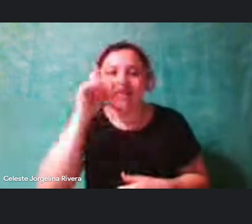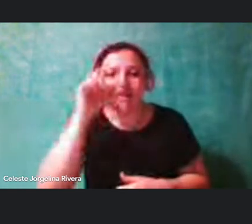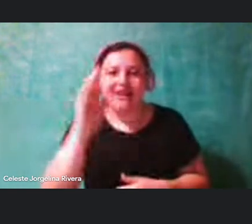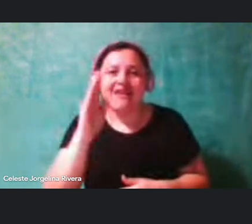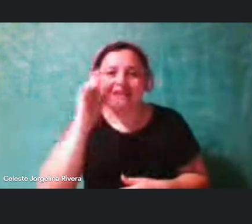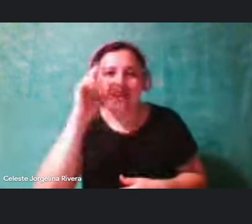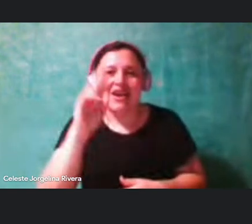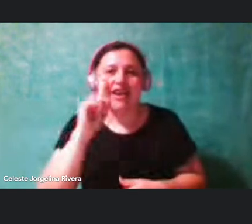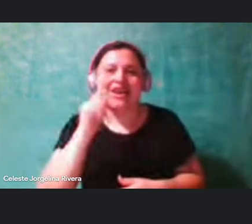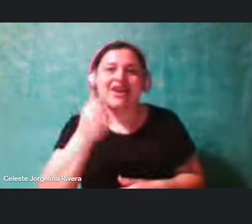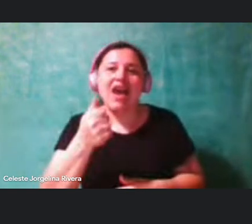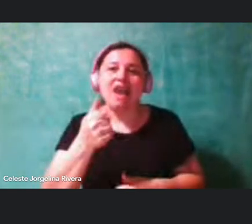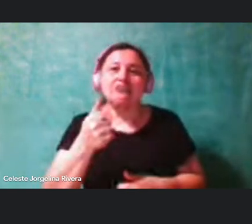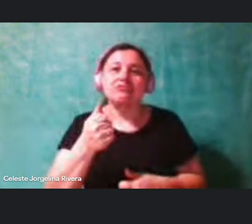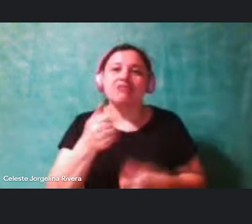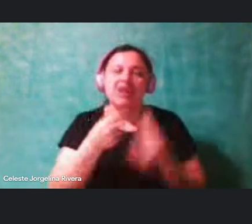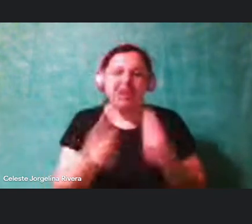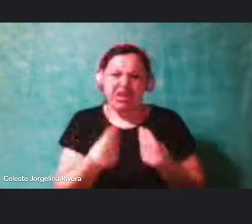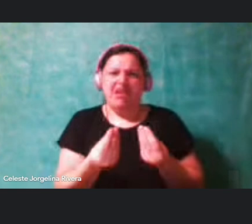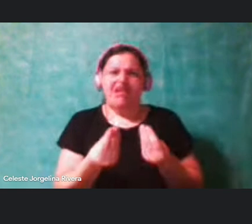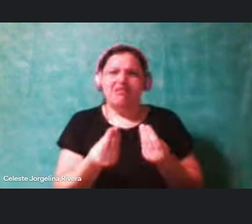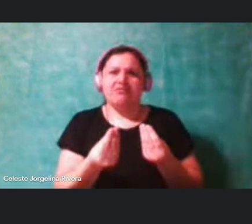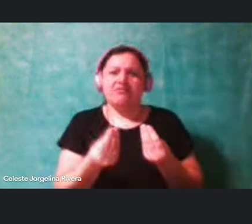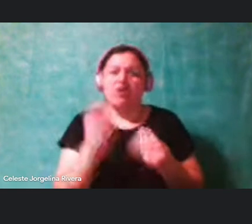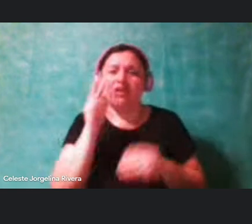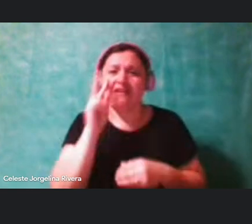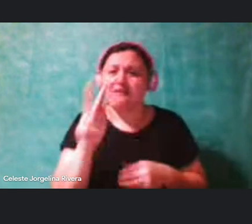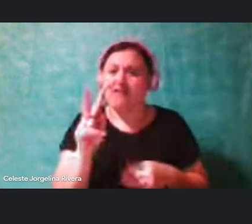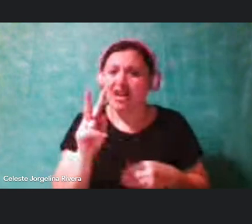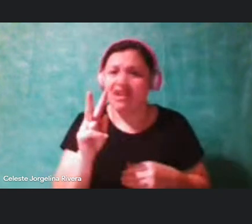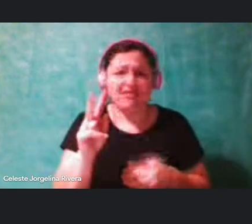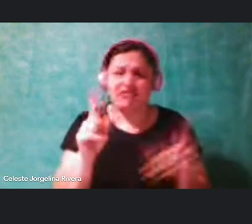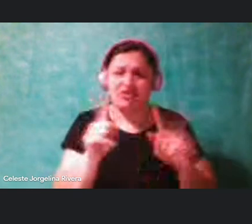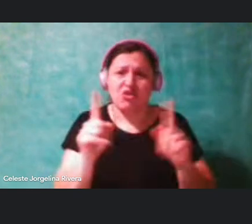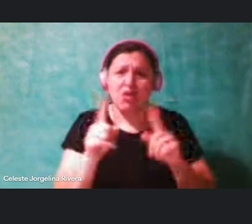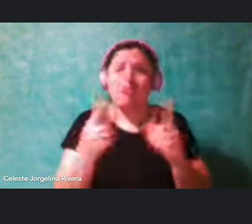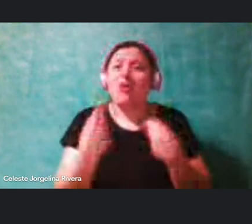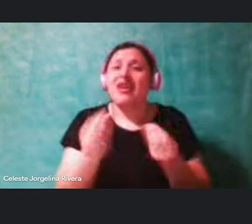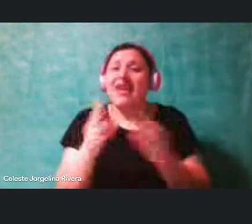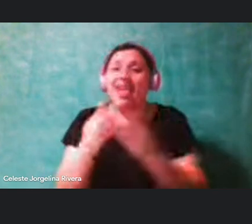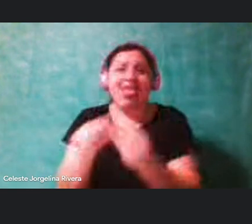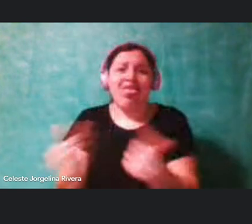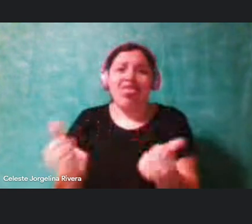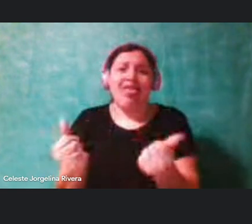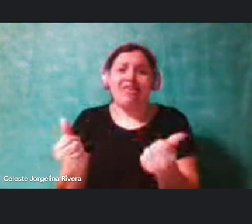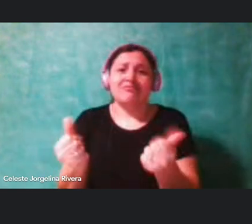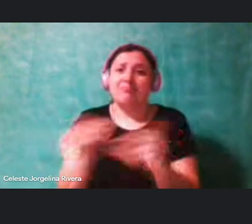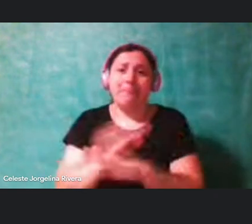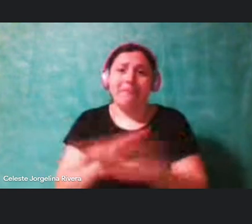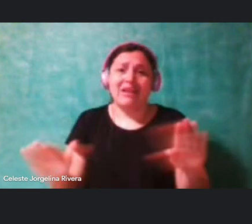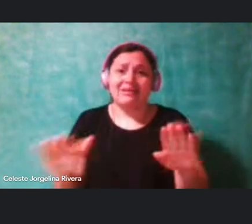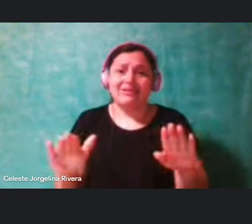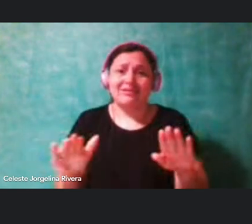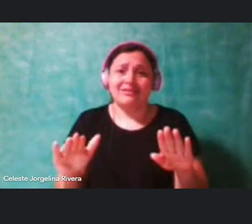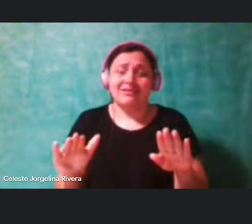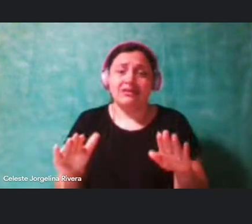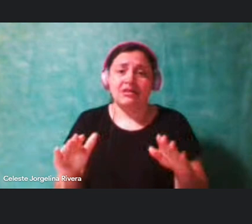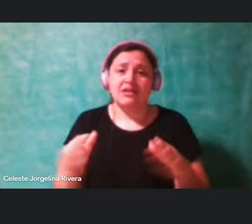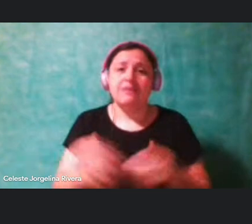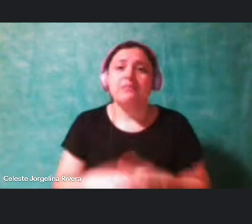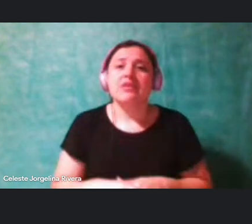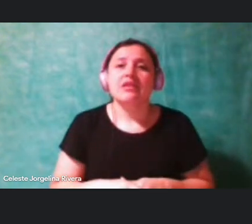desuso, está obsoleto. Los que implican posibilidad, permiso o marcan